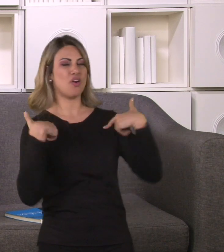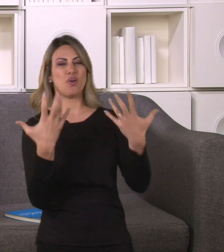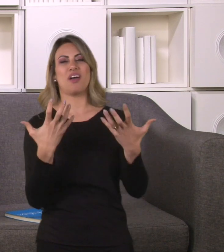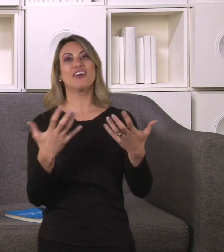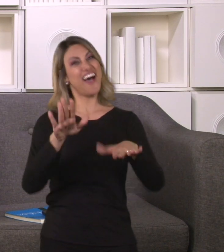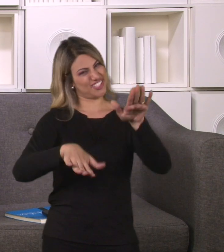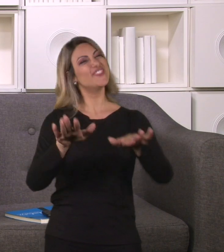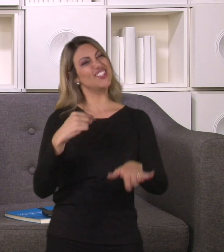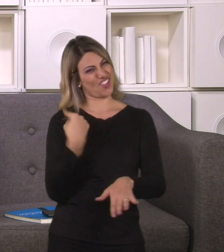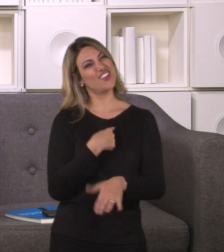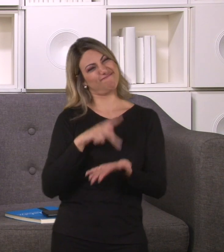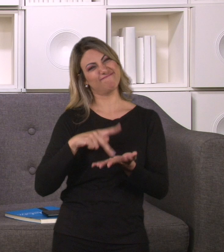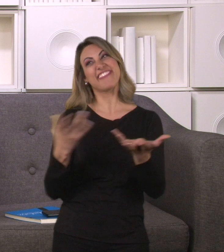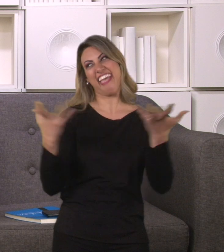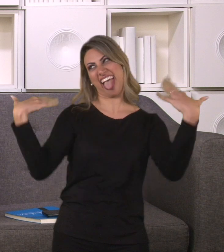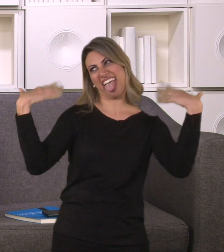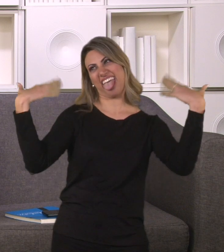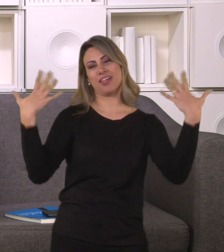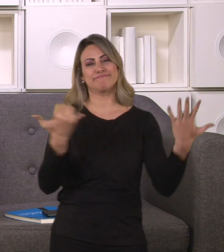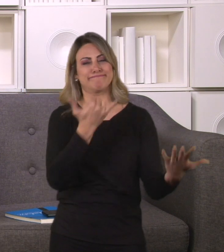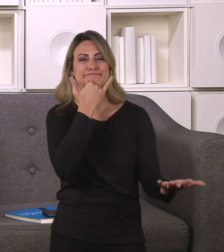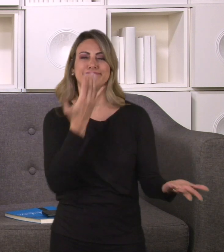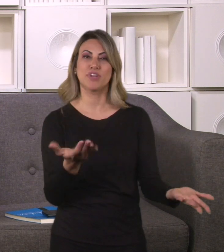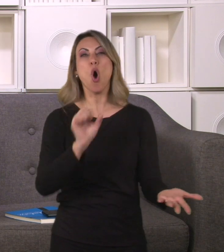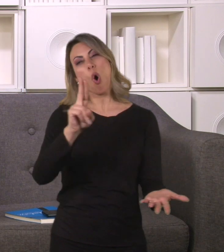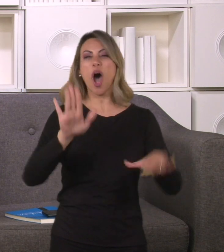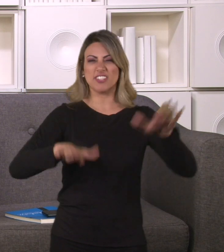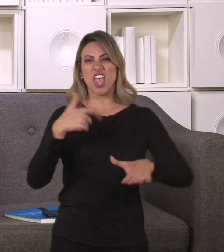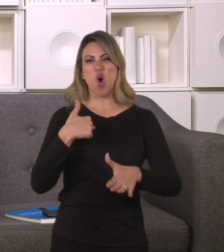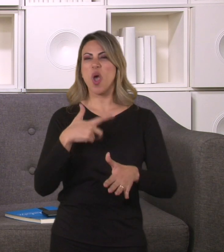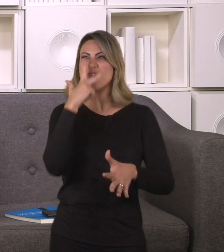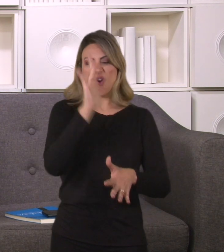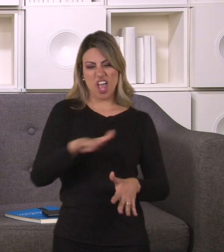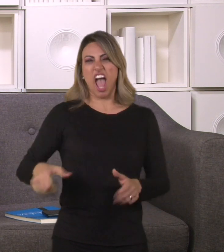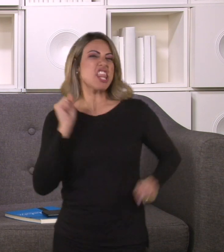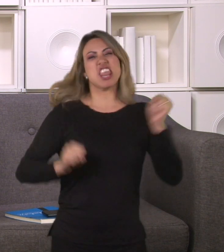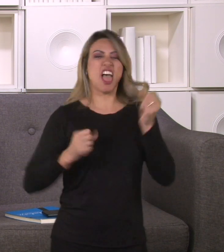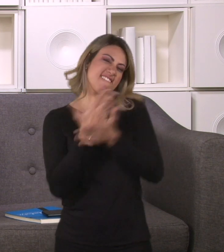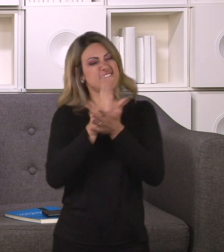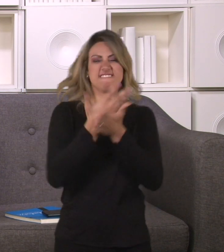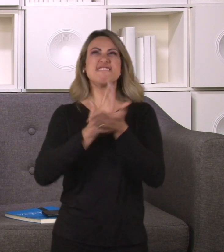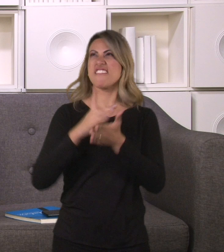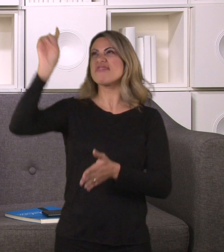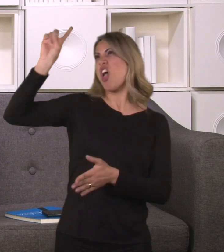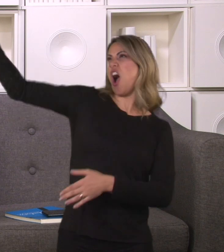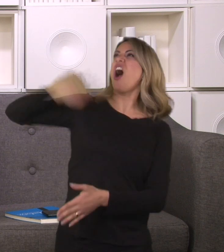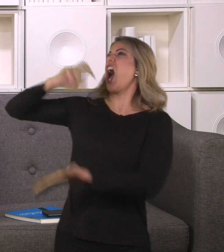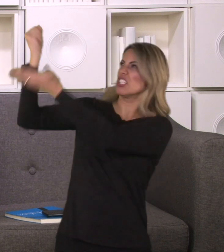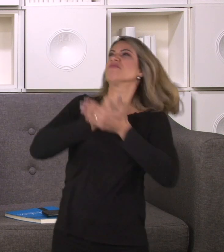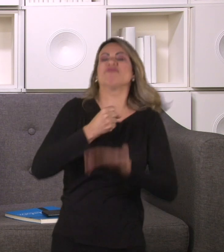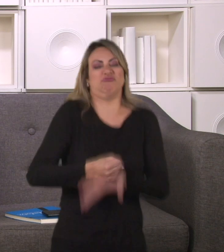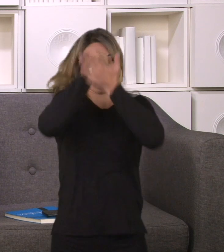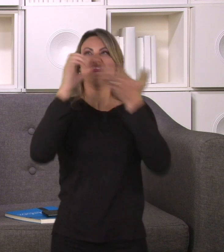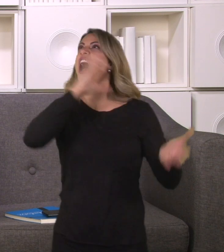sair por aí fazendo estripulias, acreditando que Deus vai resolver a nossa parada e arredondar a nossa ocorrência. Aqui, uma vez eu ouvi